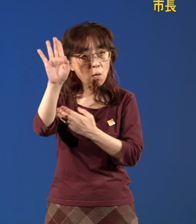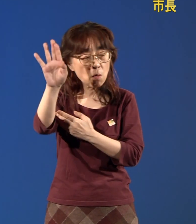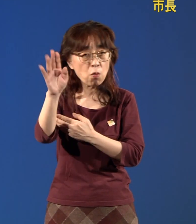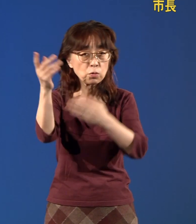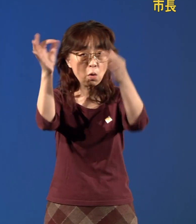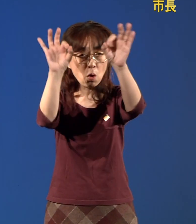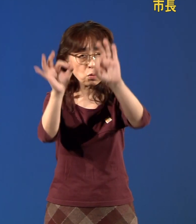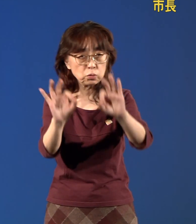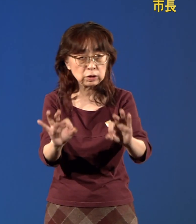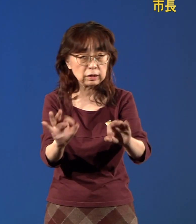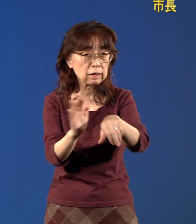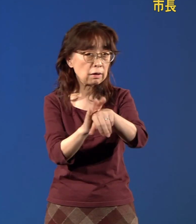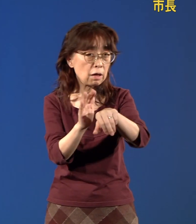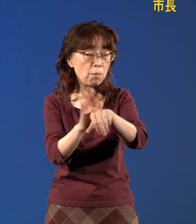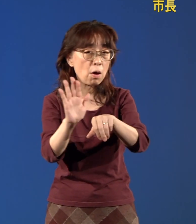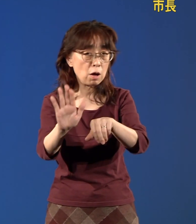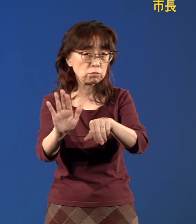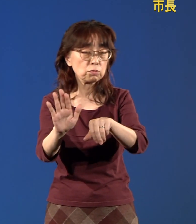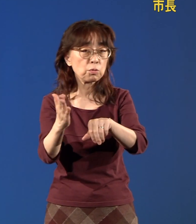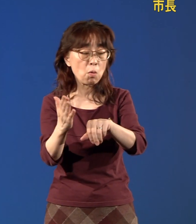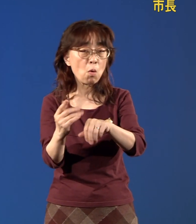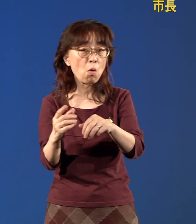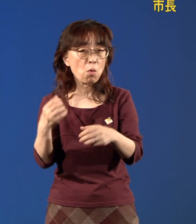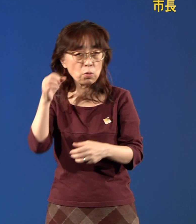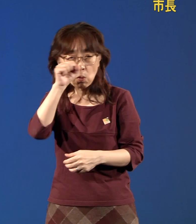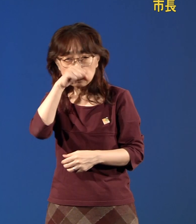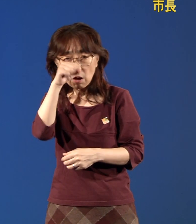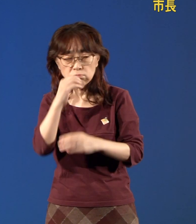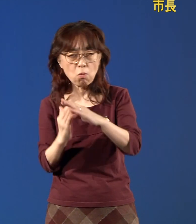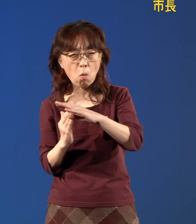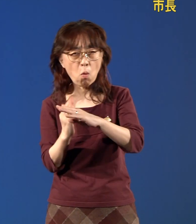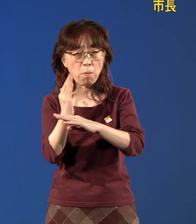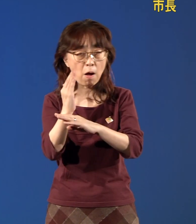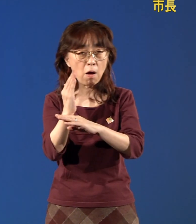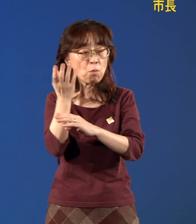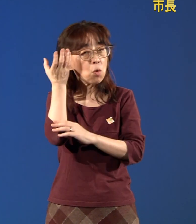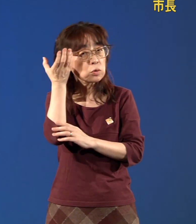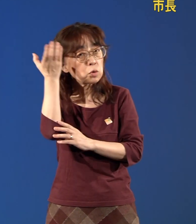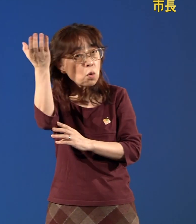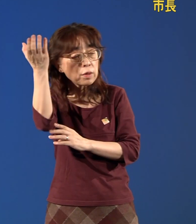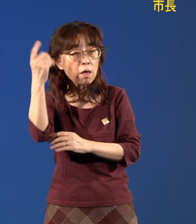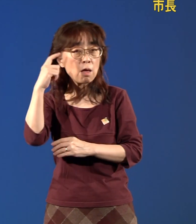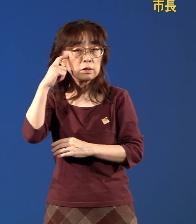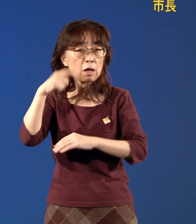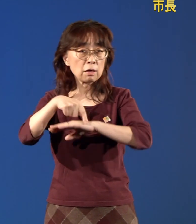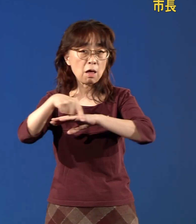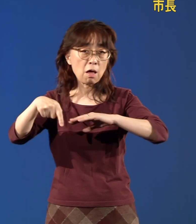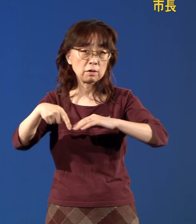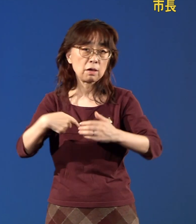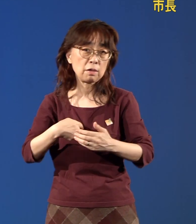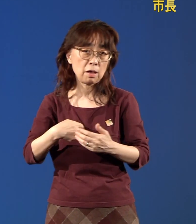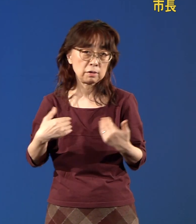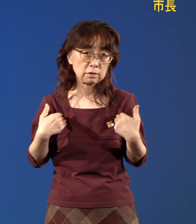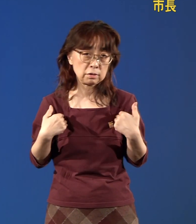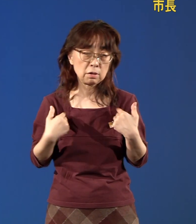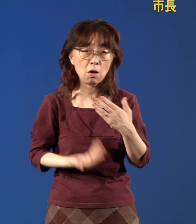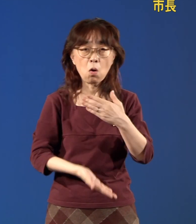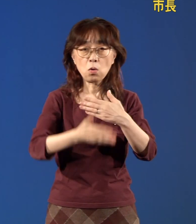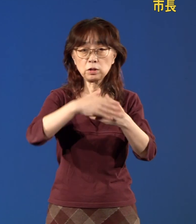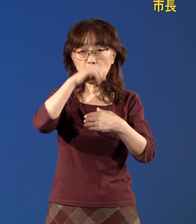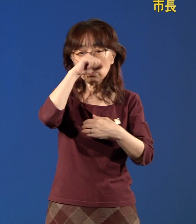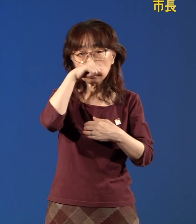ども、オーバーをするということも想定をしておかなければいけないということで、補正予算の対応検